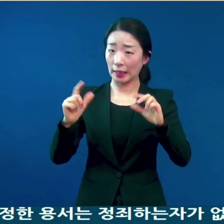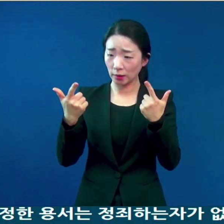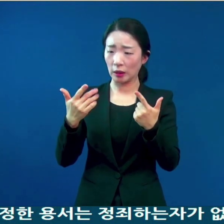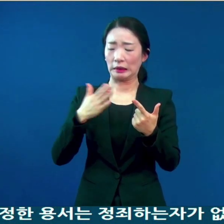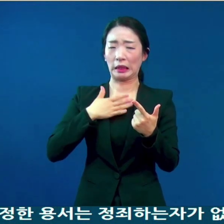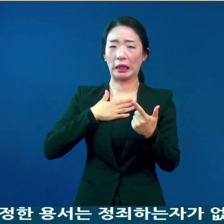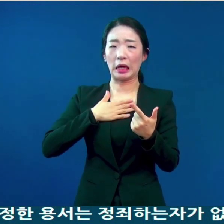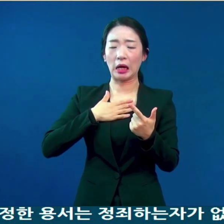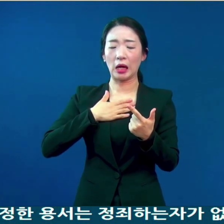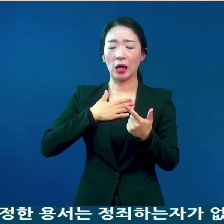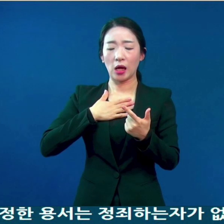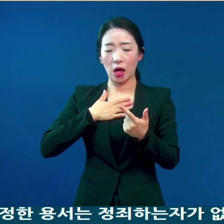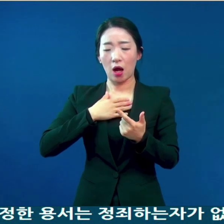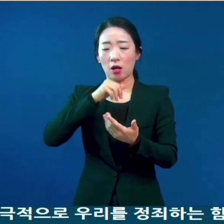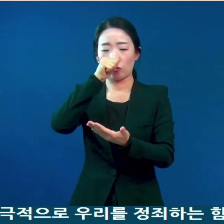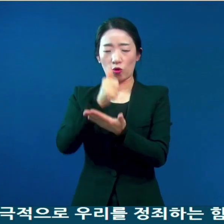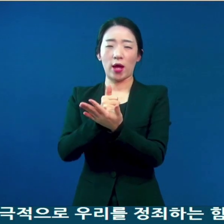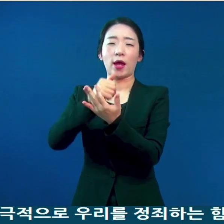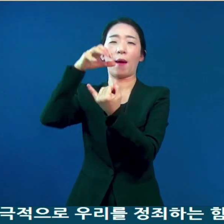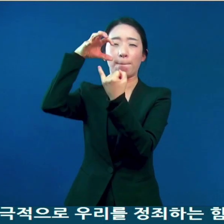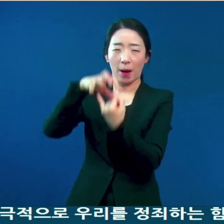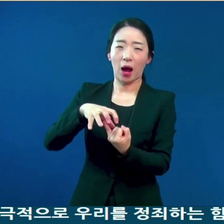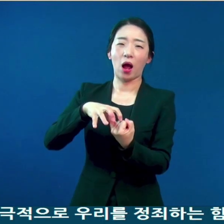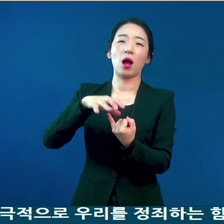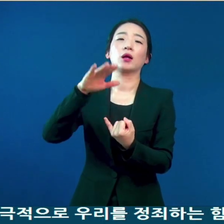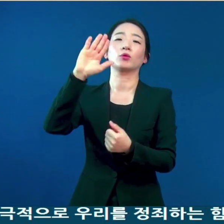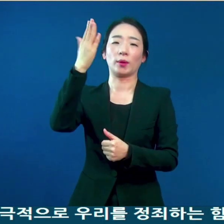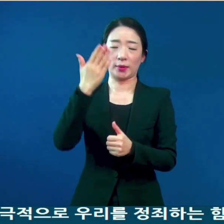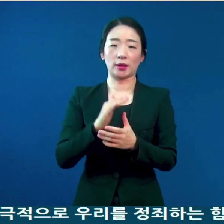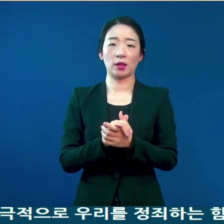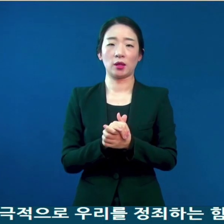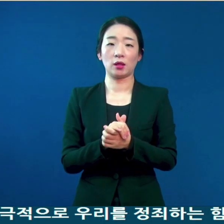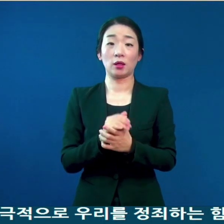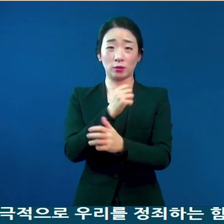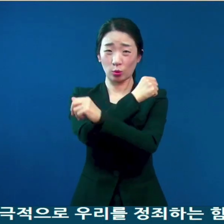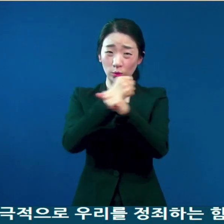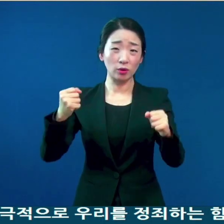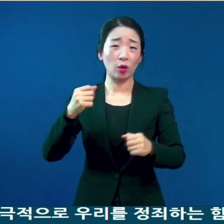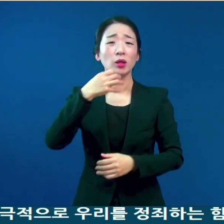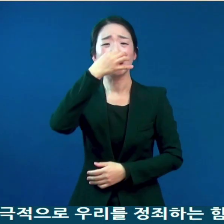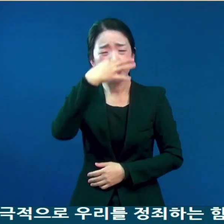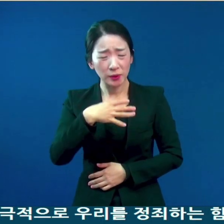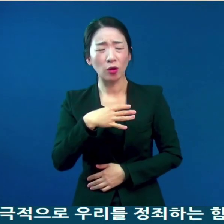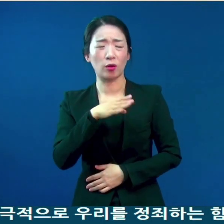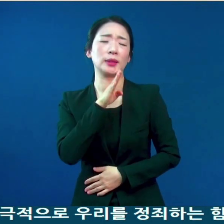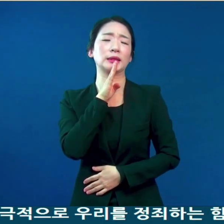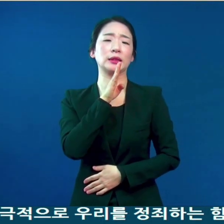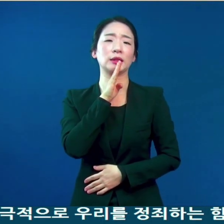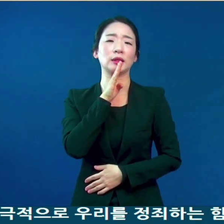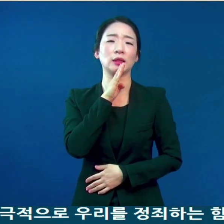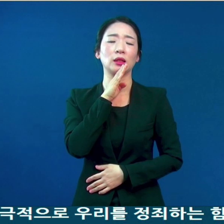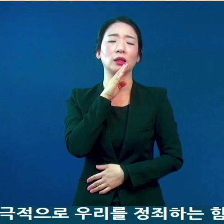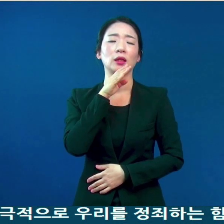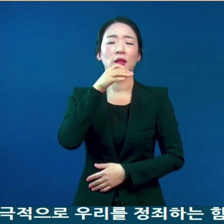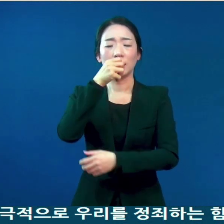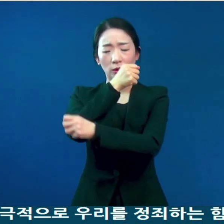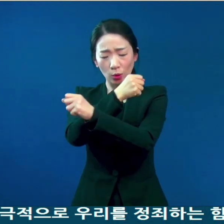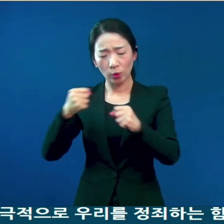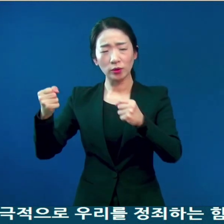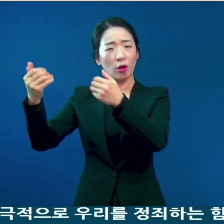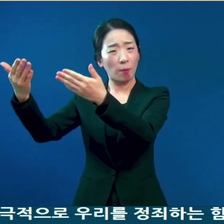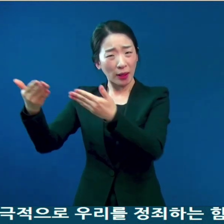올무에 빠진다는 것이죠. 여러분 어떻습니까? 용서하는 게 힘들지 않으십니까? 용서받는 것도 힘들지